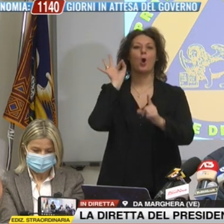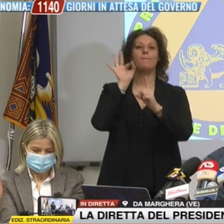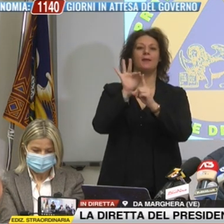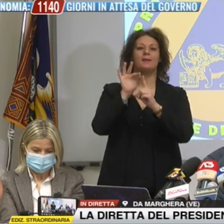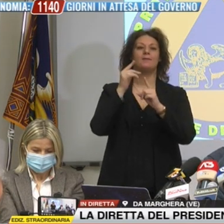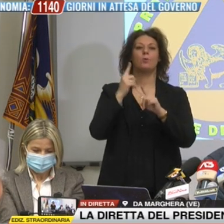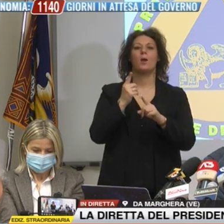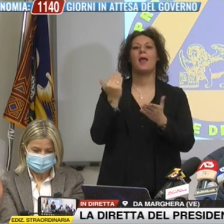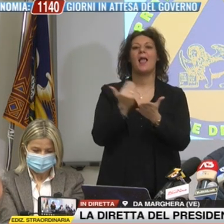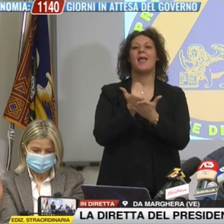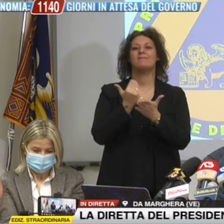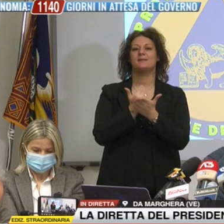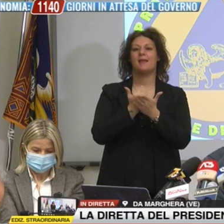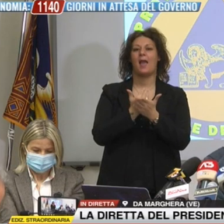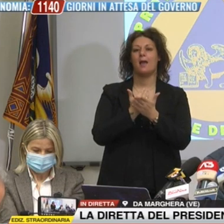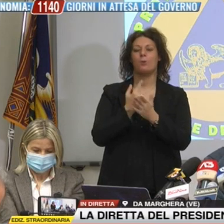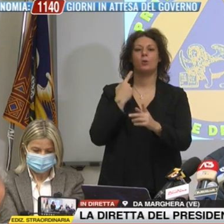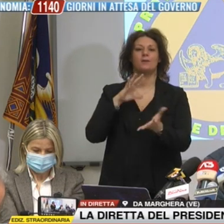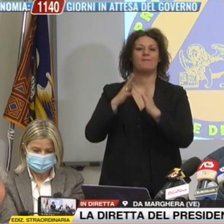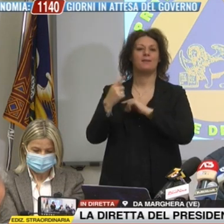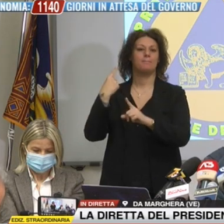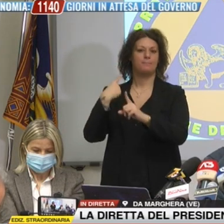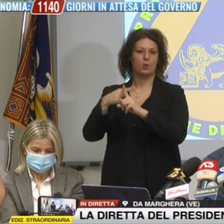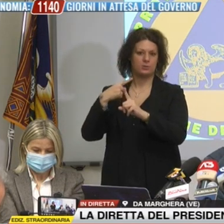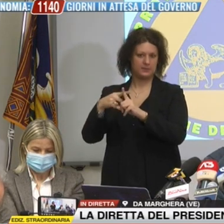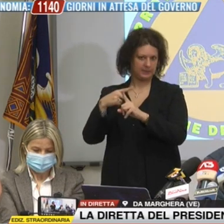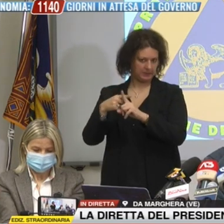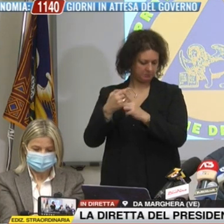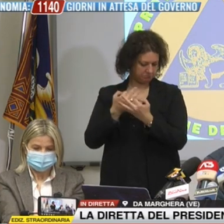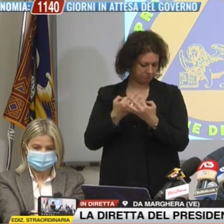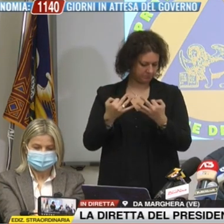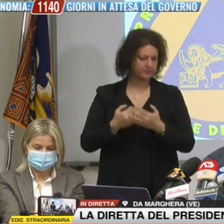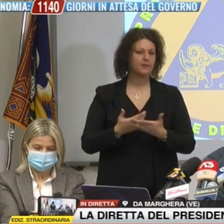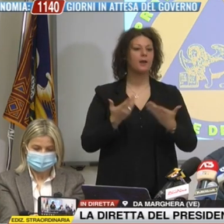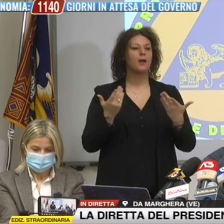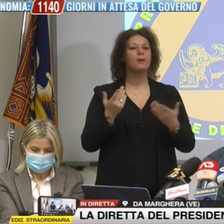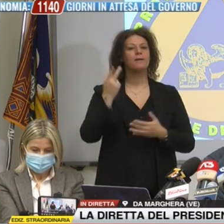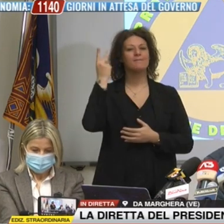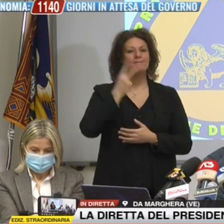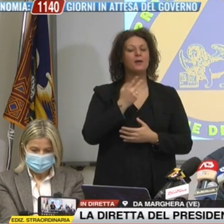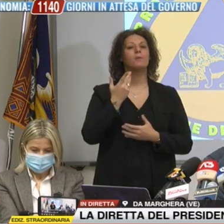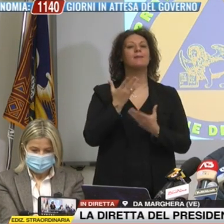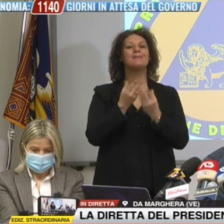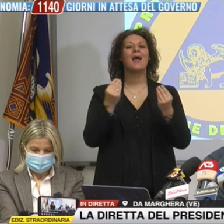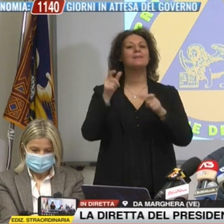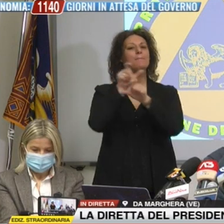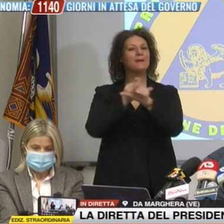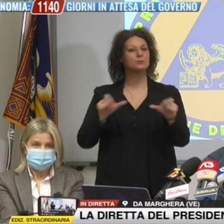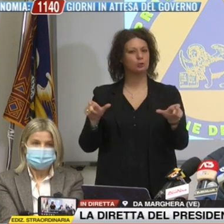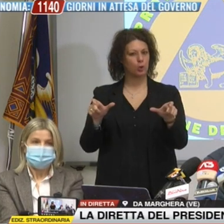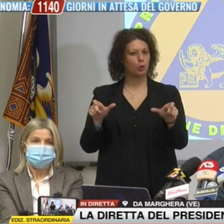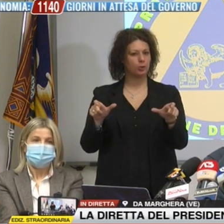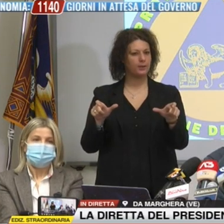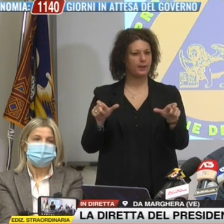diventare positivi. Allora la domanda è questa: siccome molte persone, una volta positivi, scoperto di essere positivi,